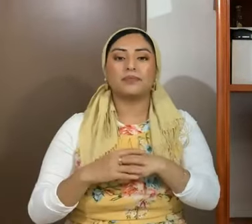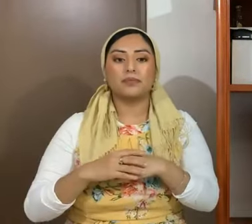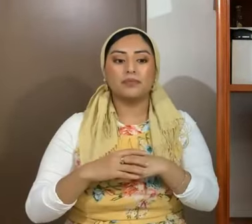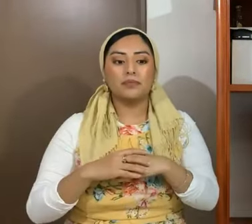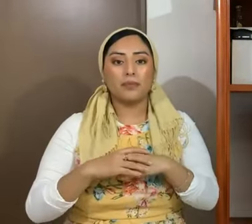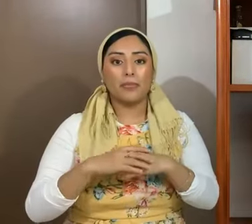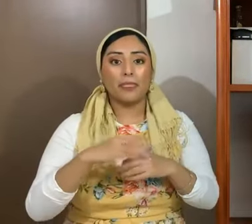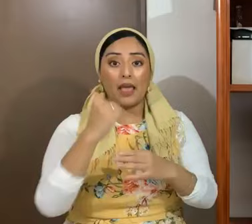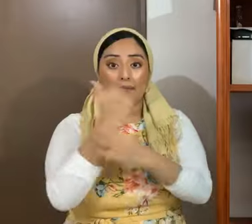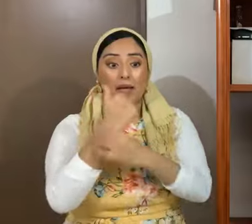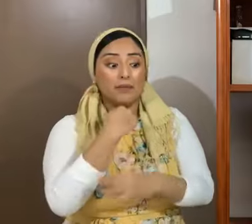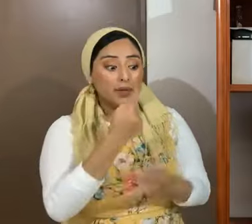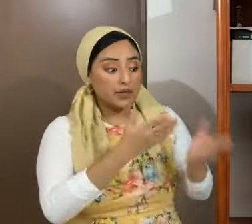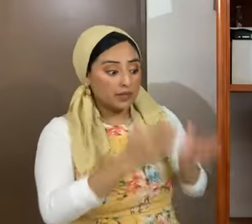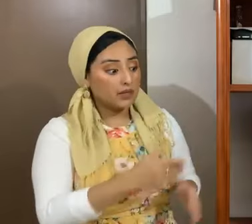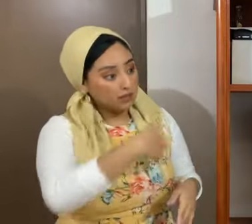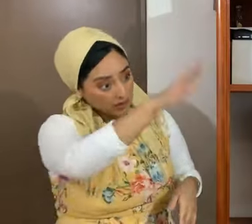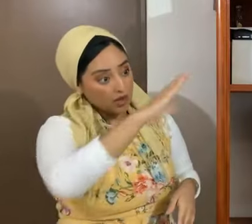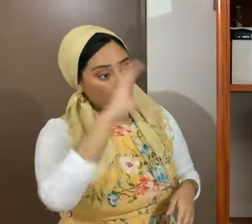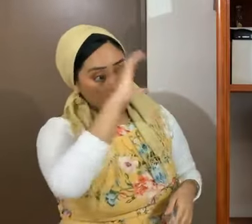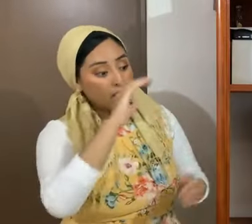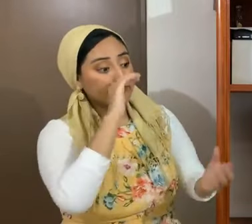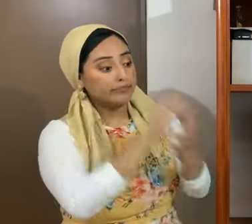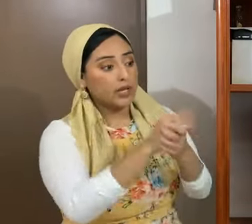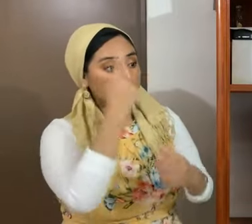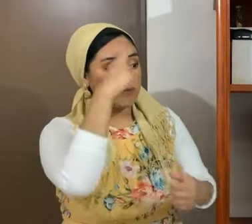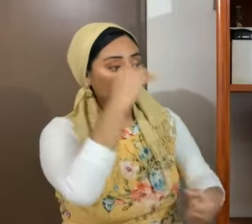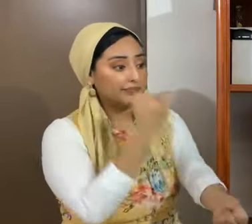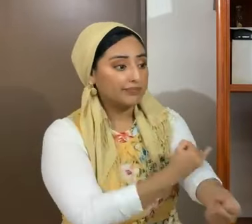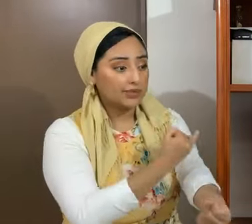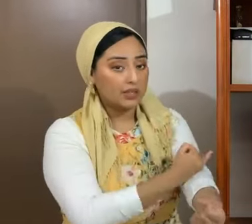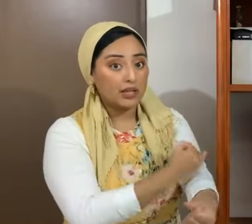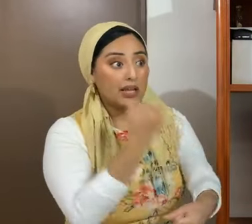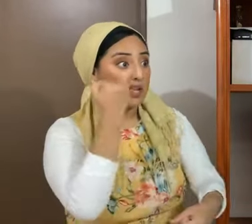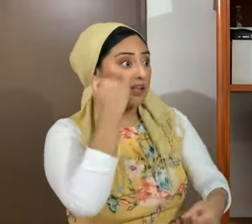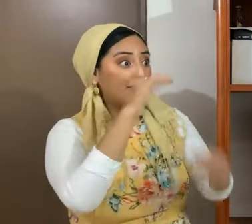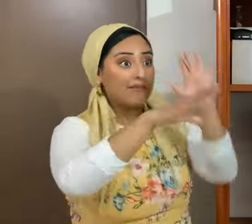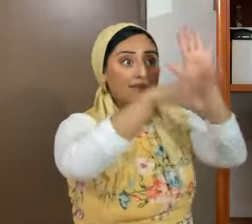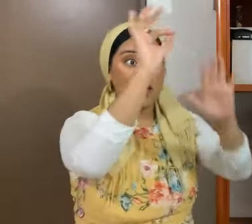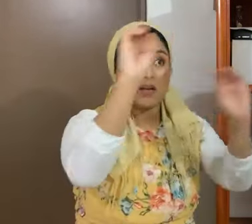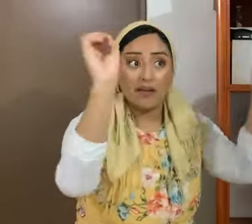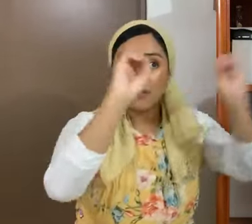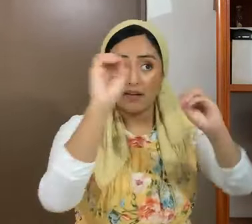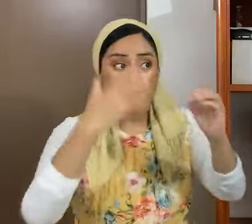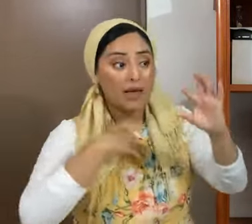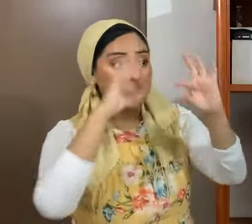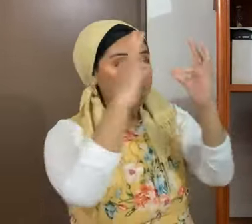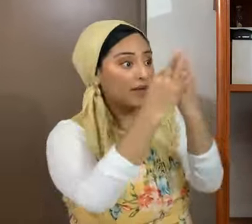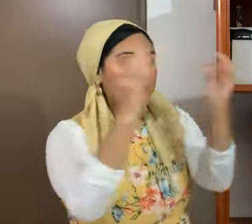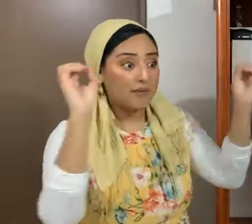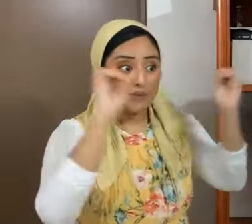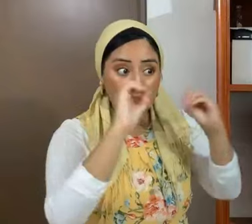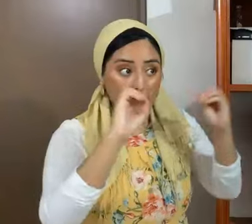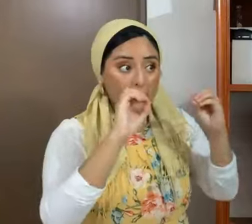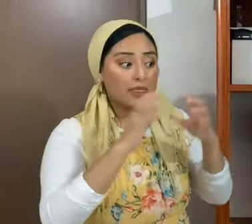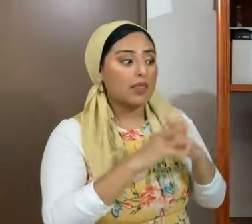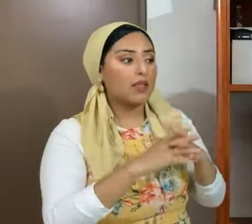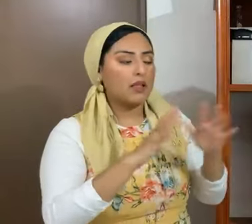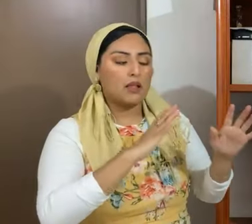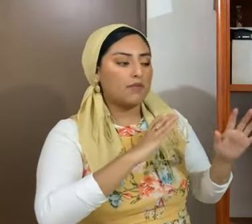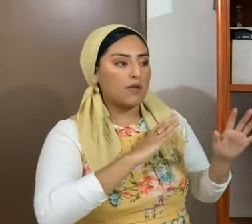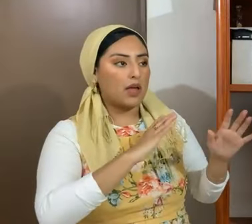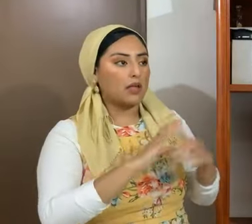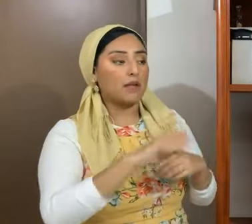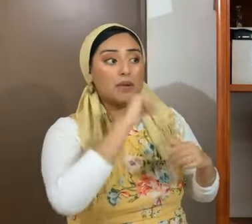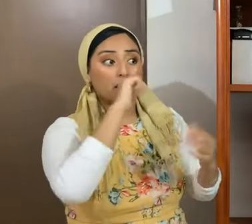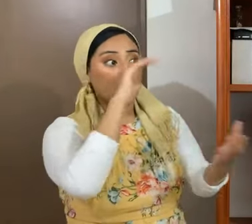y no vuelvas si no encuentras esposa para mi hijo. Y si no la encuentras entre mis familiares, entonces no hay problema,